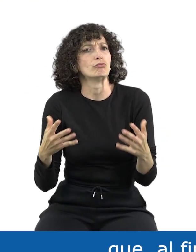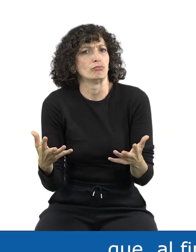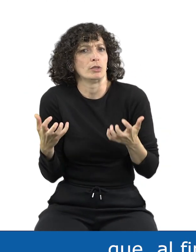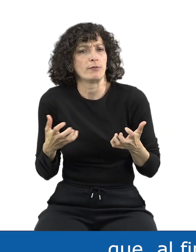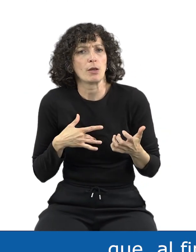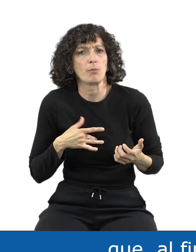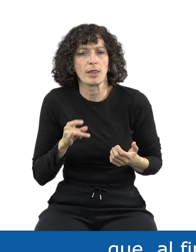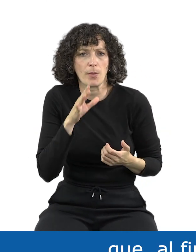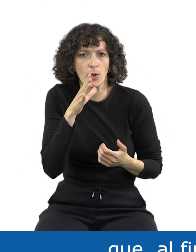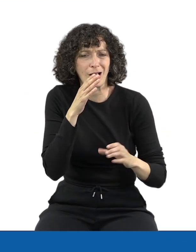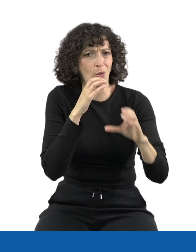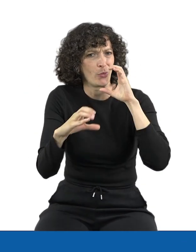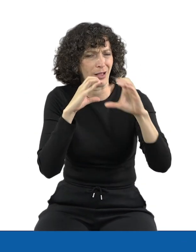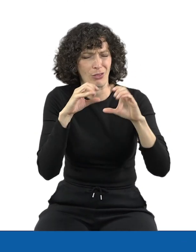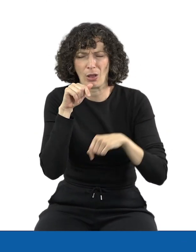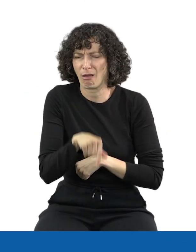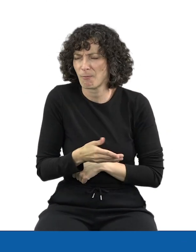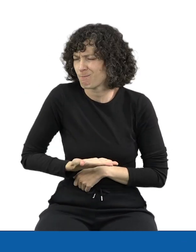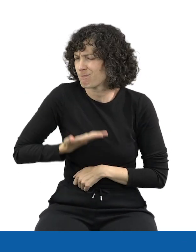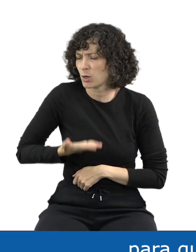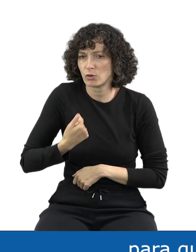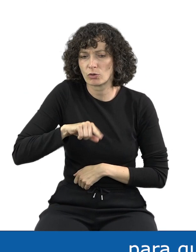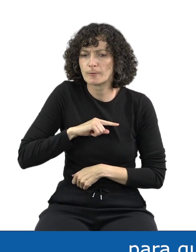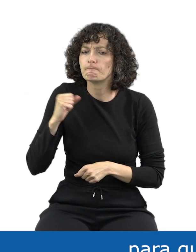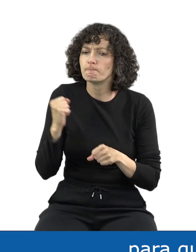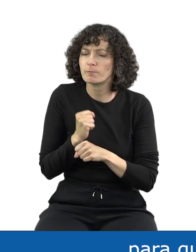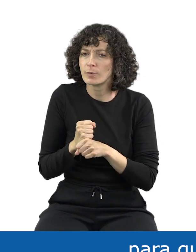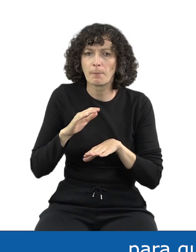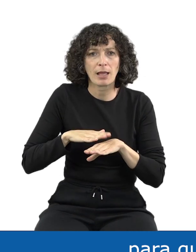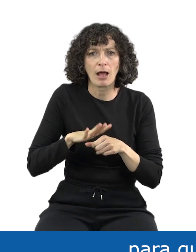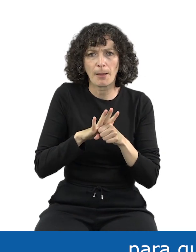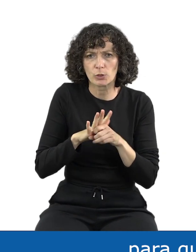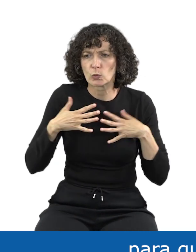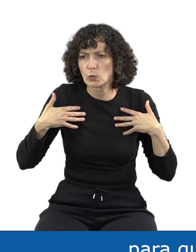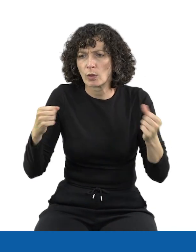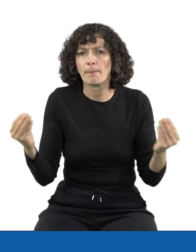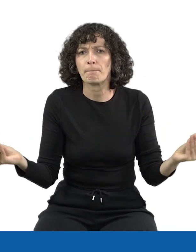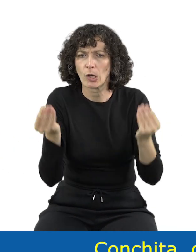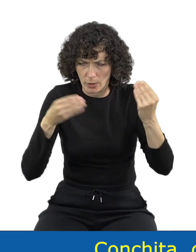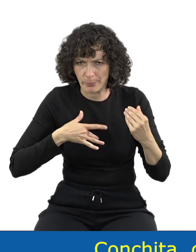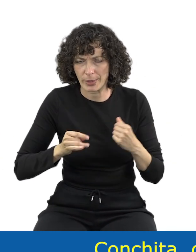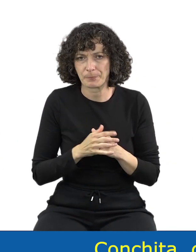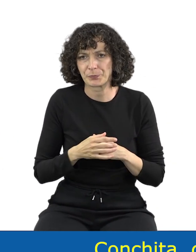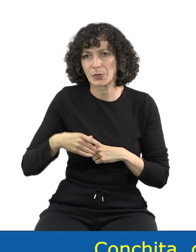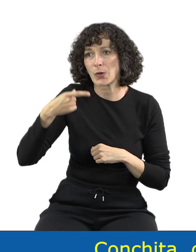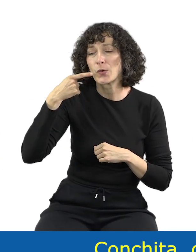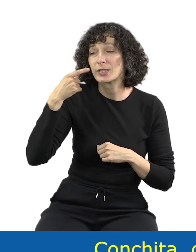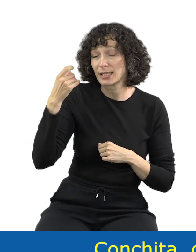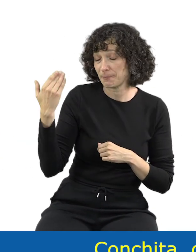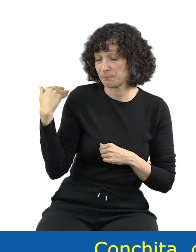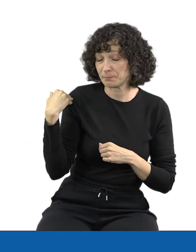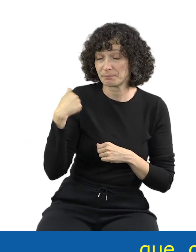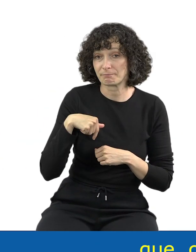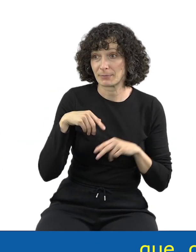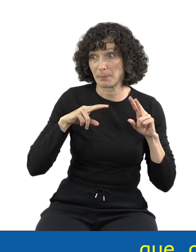comunicación es un punto muy importante y estamos trabajando en ello para que se siga mejorando en todos los ámbitos. Uh-huh. Conchita, decíamos al comienzo